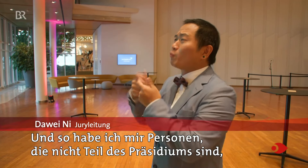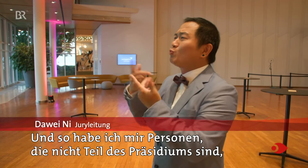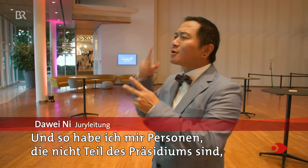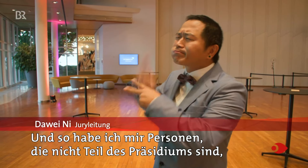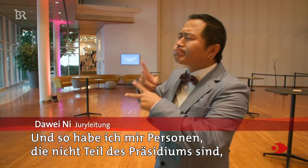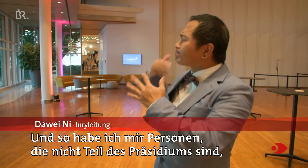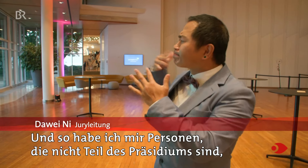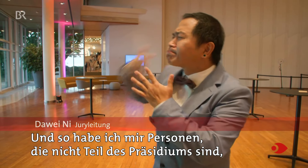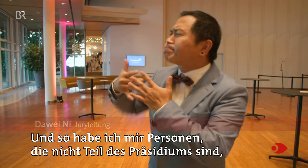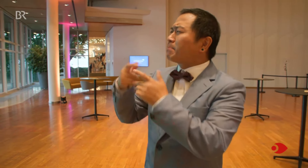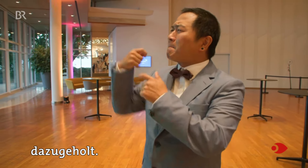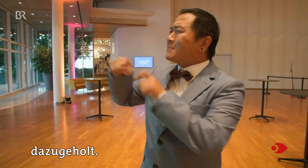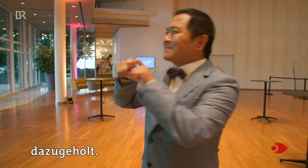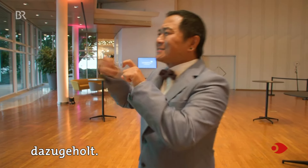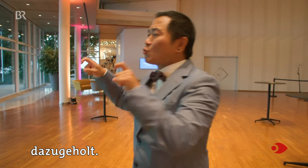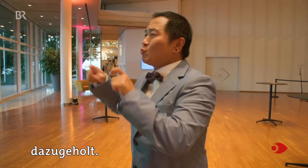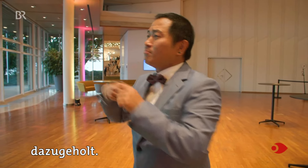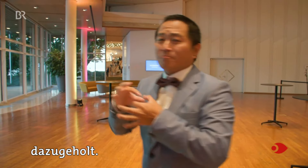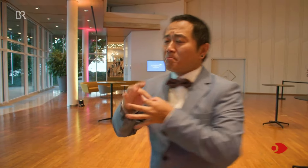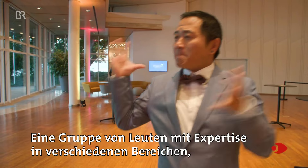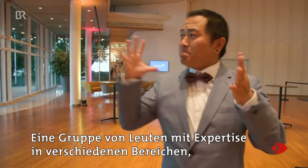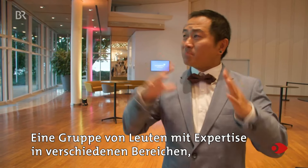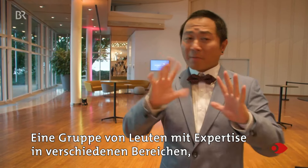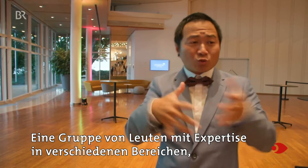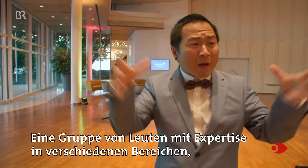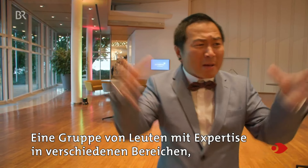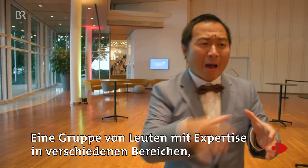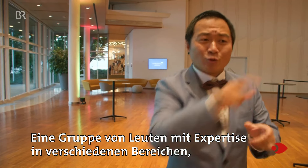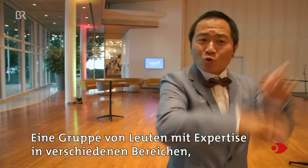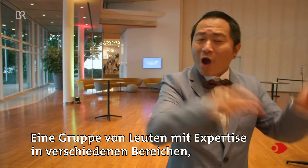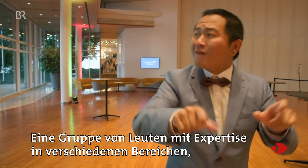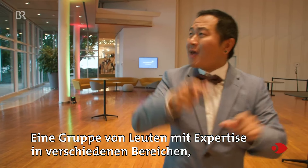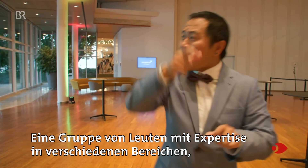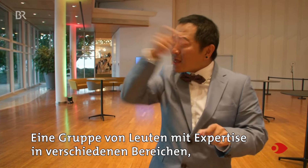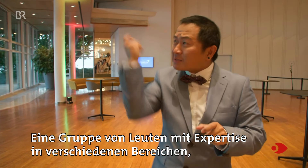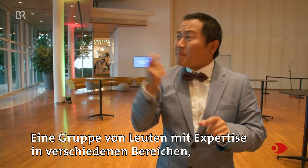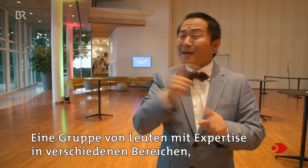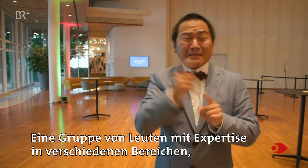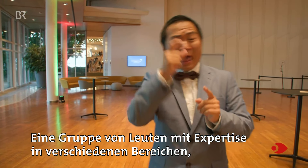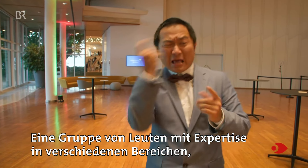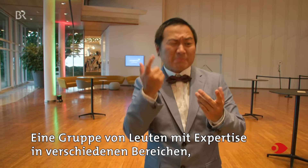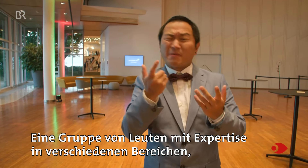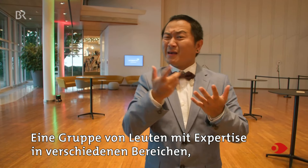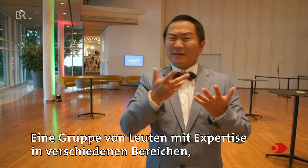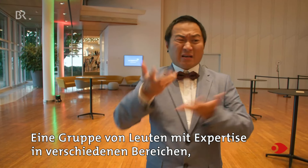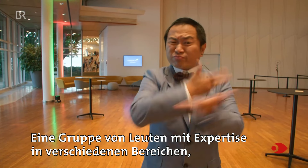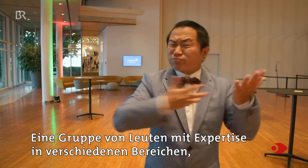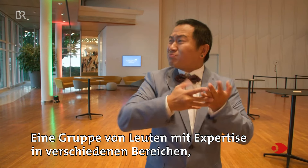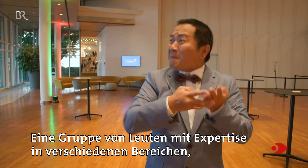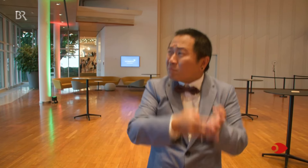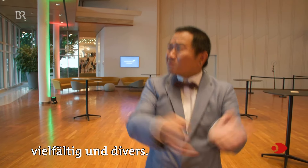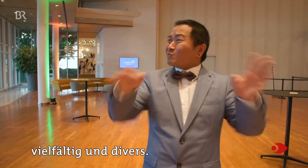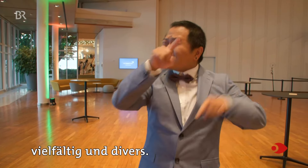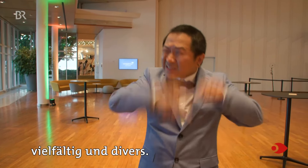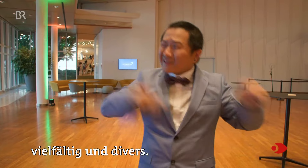die nicht Teil des Präsidiums sind, dazugeholt. Eine Gruppe von Leuten mit Expertise in verschiedenen